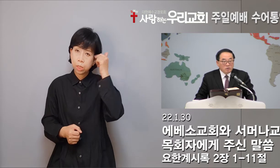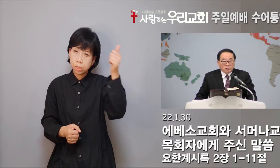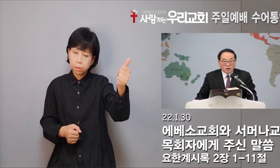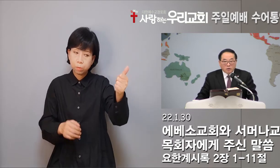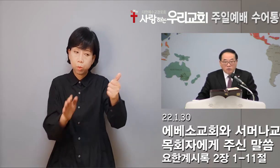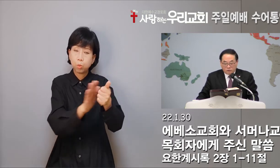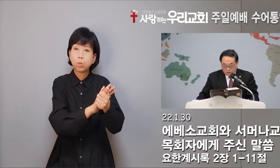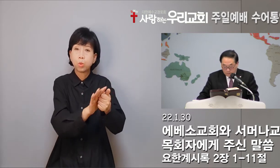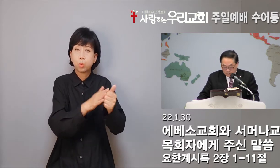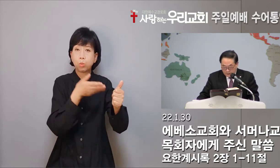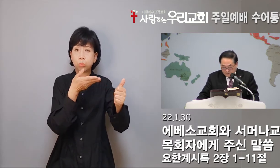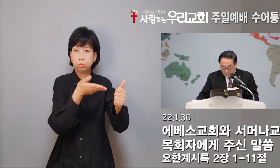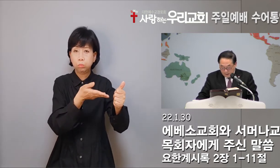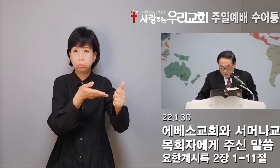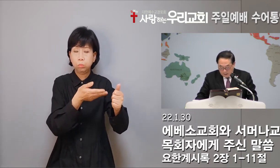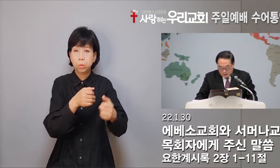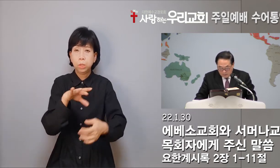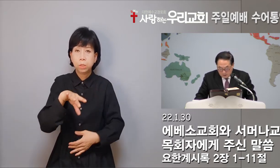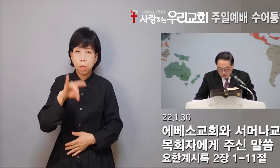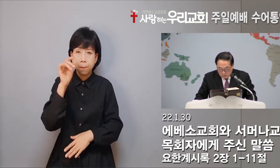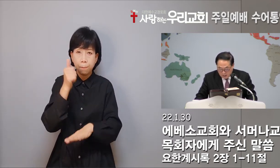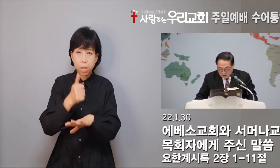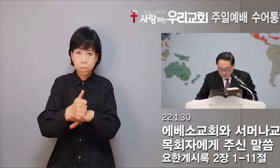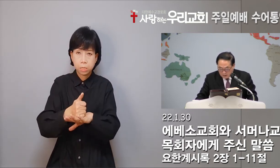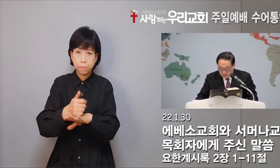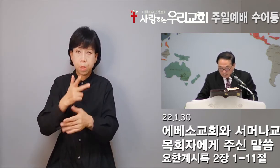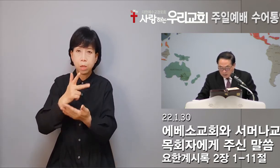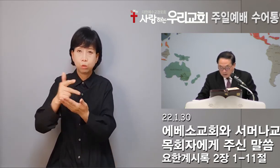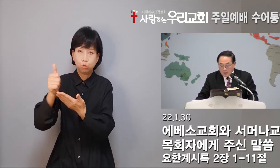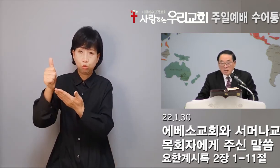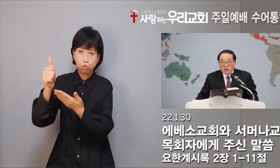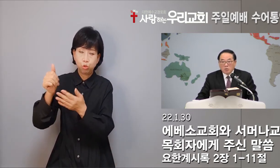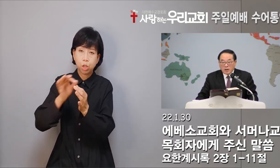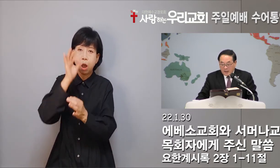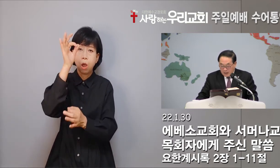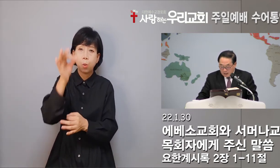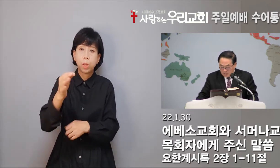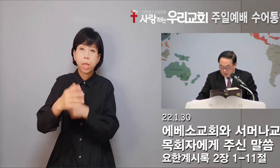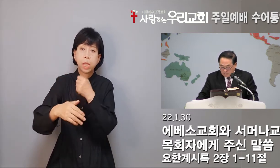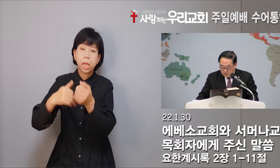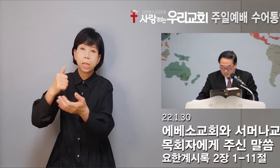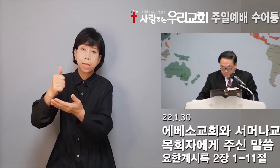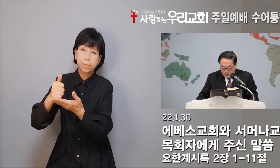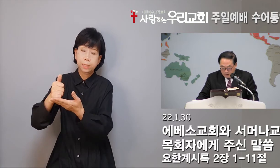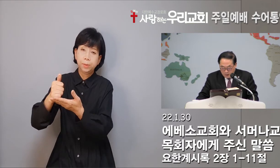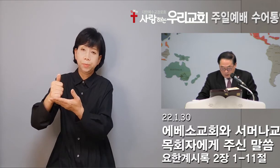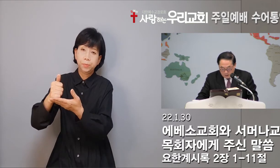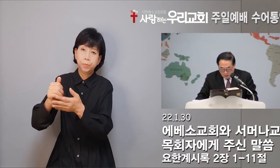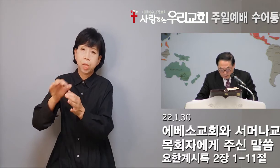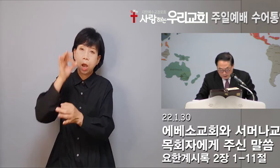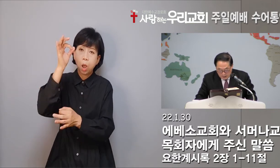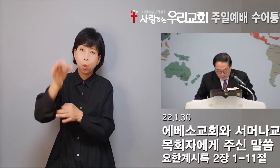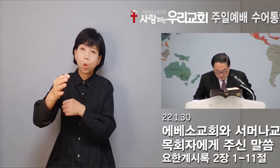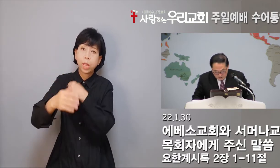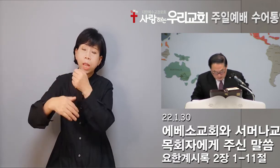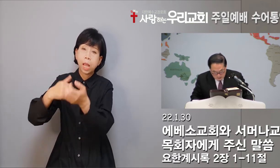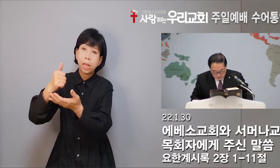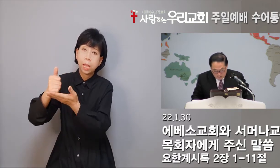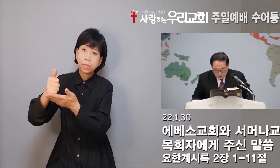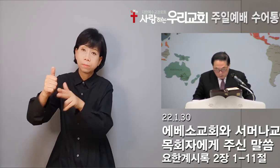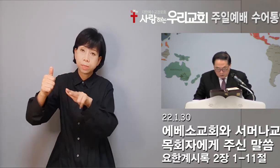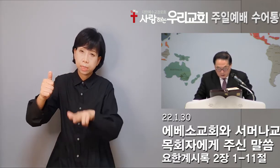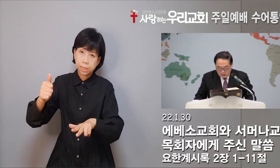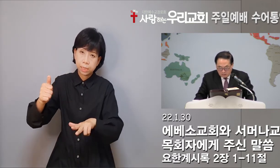힘과 위로가 되어 주십니다. 처음이며 마지막이신 그는 영원한 하나님이십니다. 그 영원한